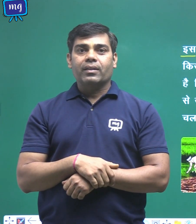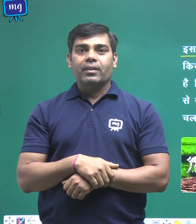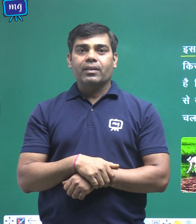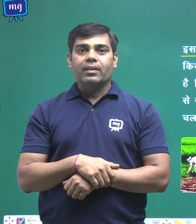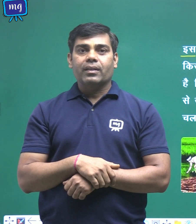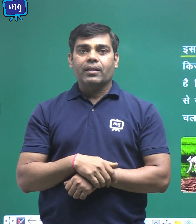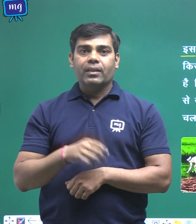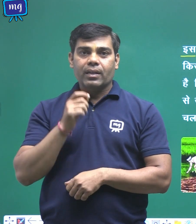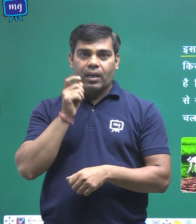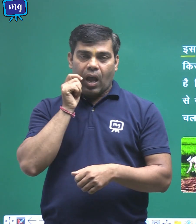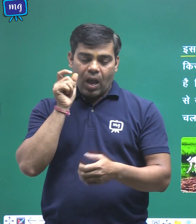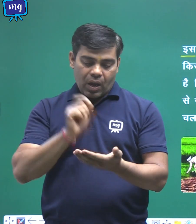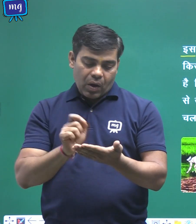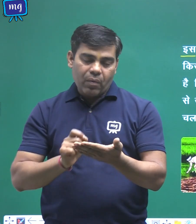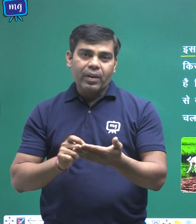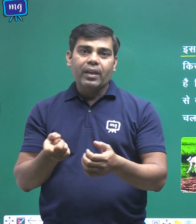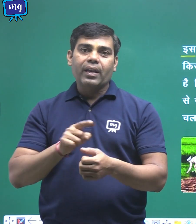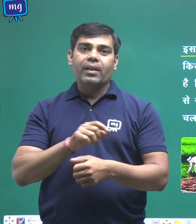कवि ने